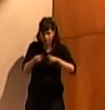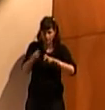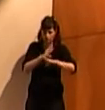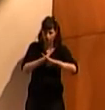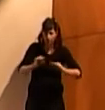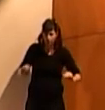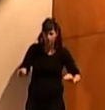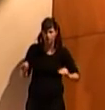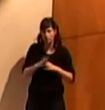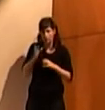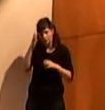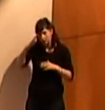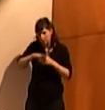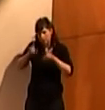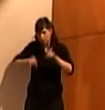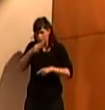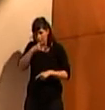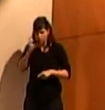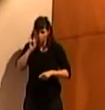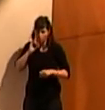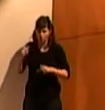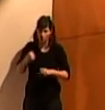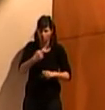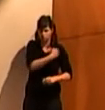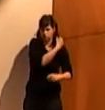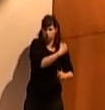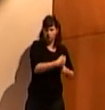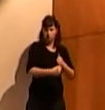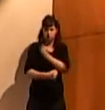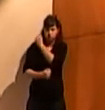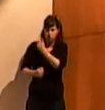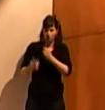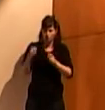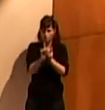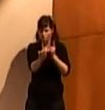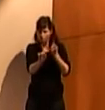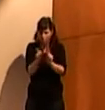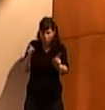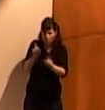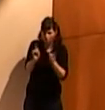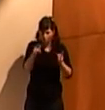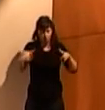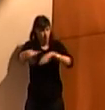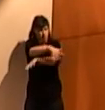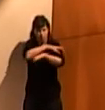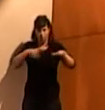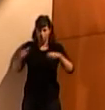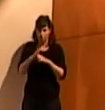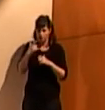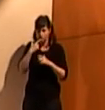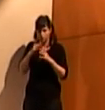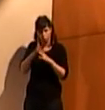certains moments, on ne peut pas. On est bousculé, on est tout le monde, etc. Donc, véritablement, on est sensibilisé sur